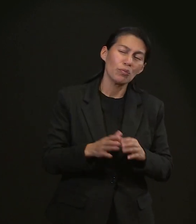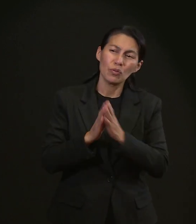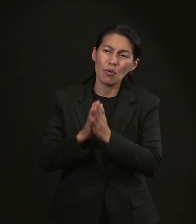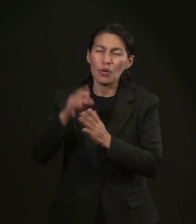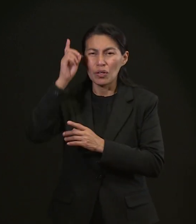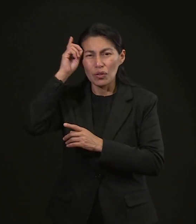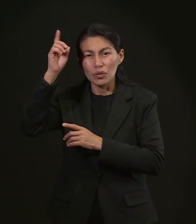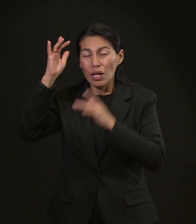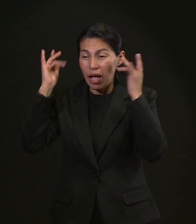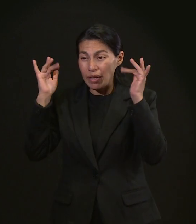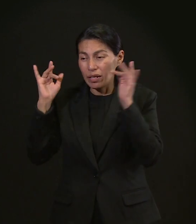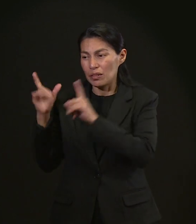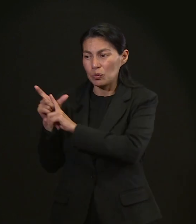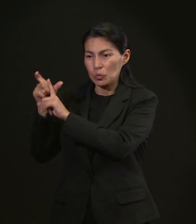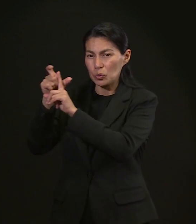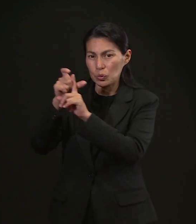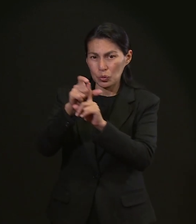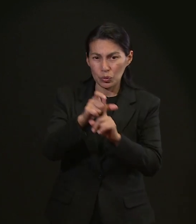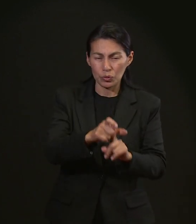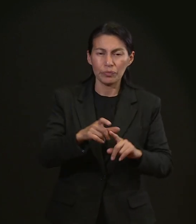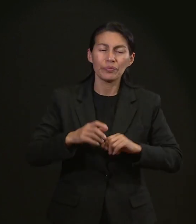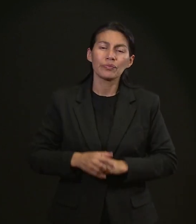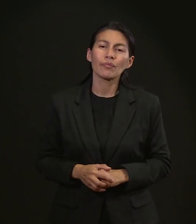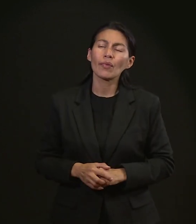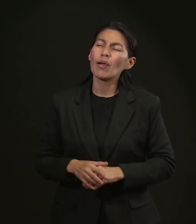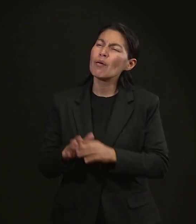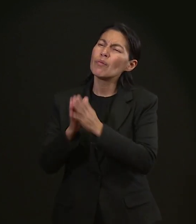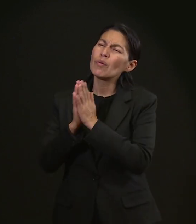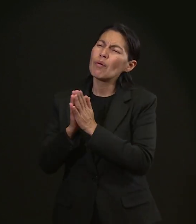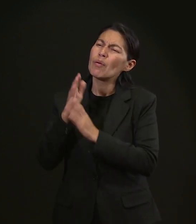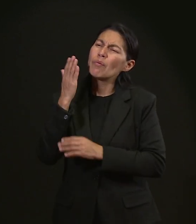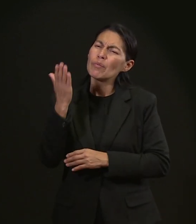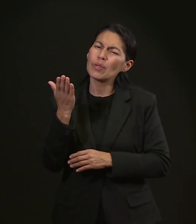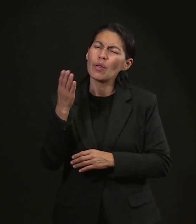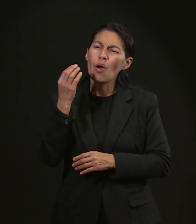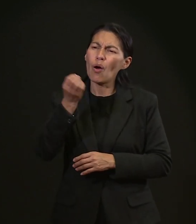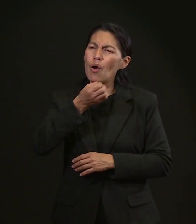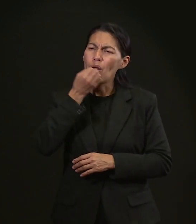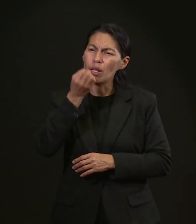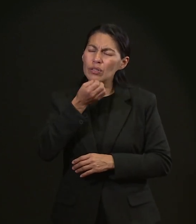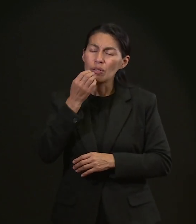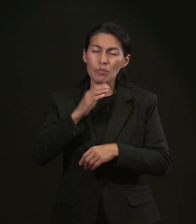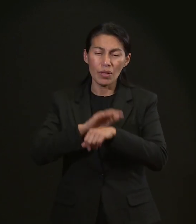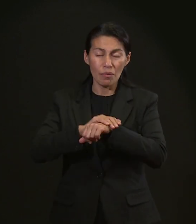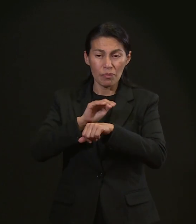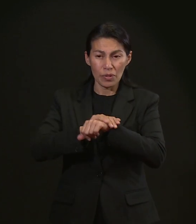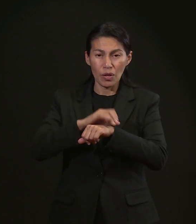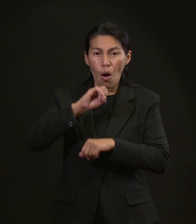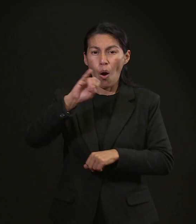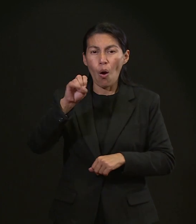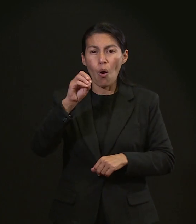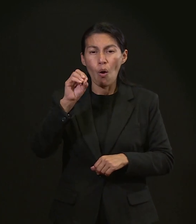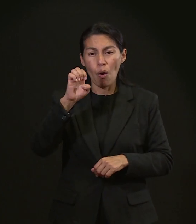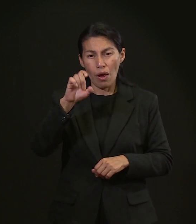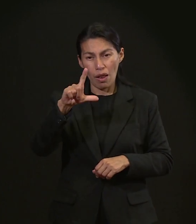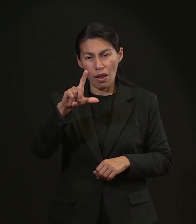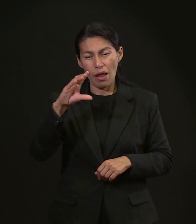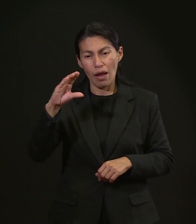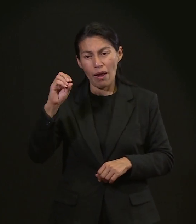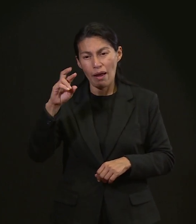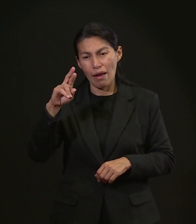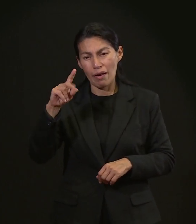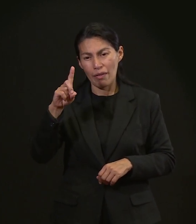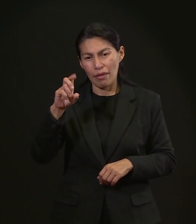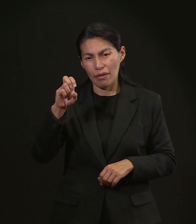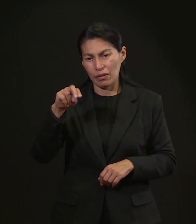ángeles vanessa por plasencia buenas noches por favor pido de sus oraciones por mi amigo joel cárdenas es